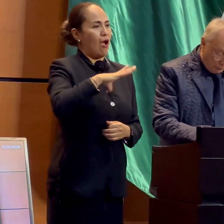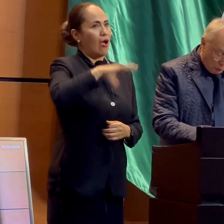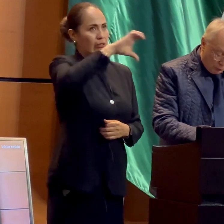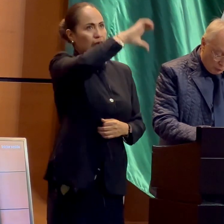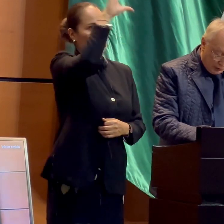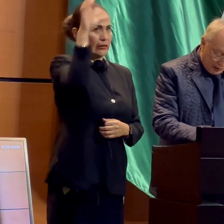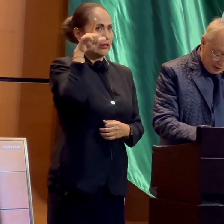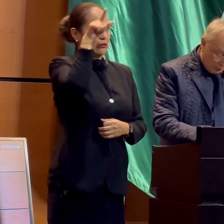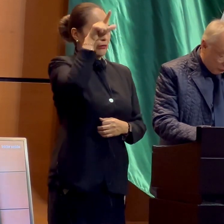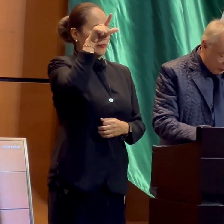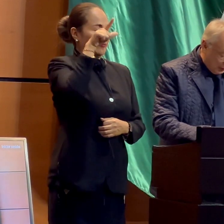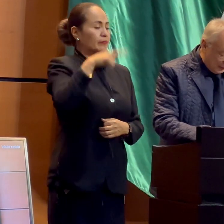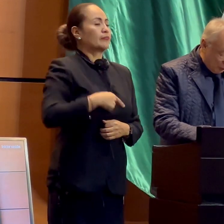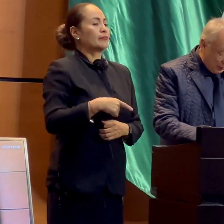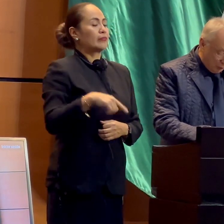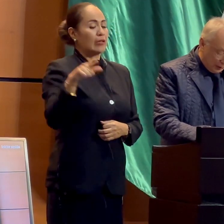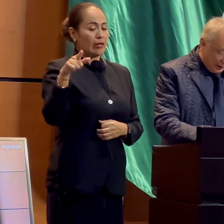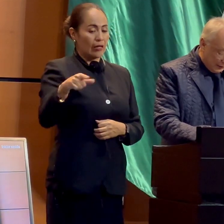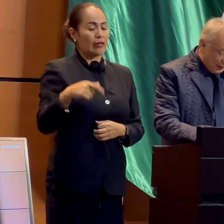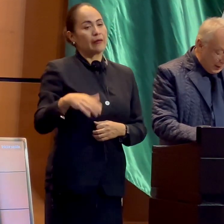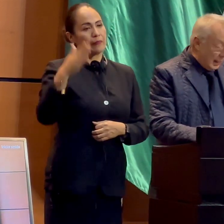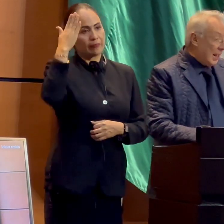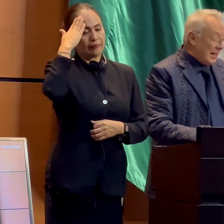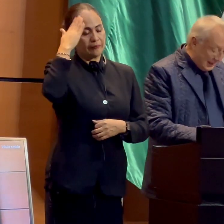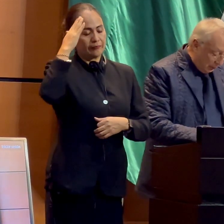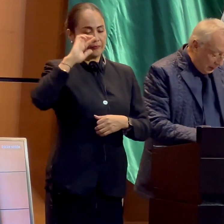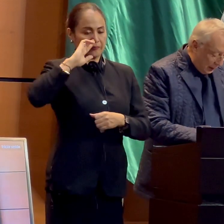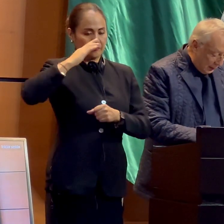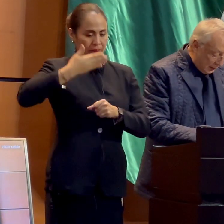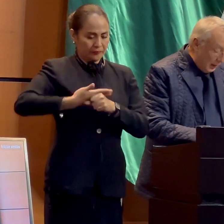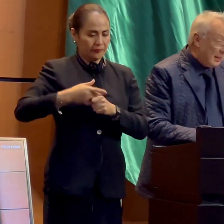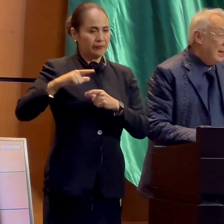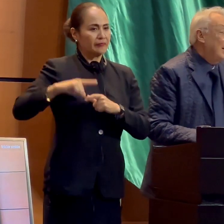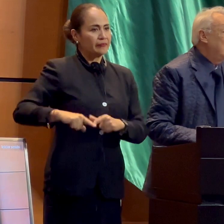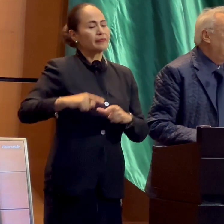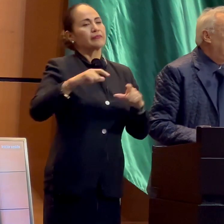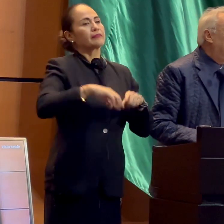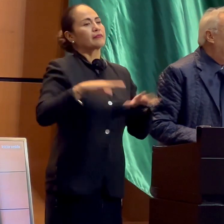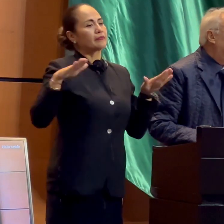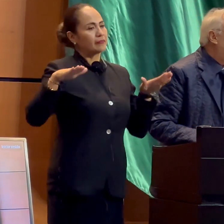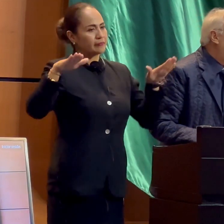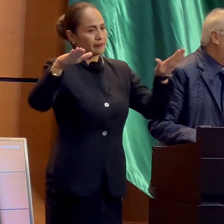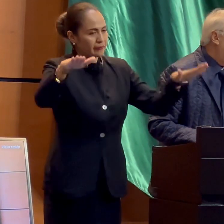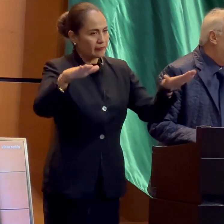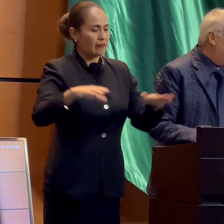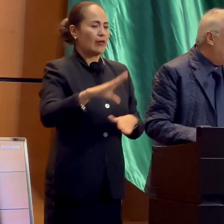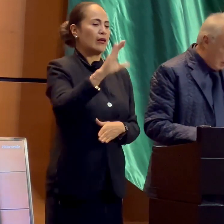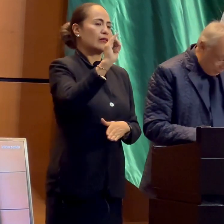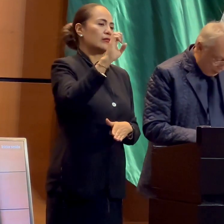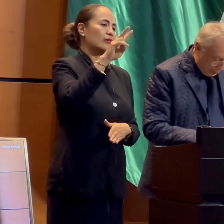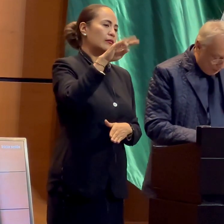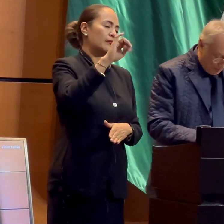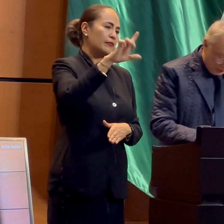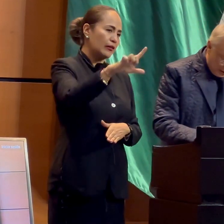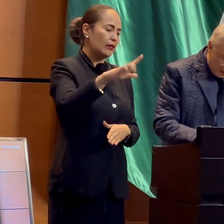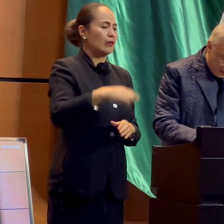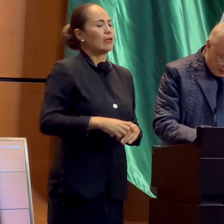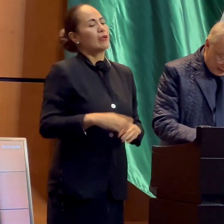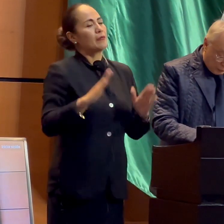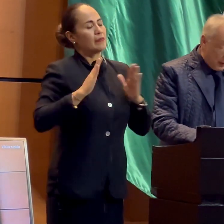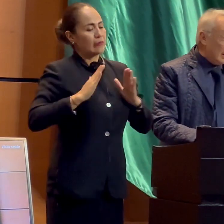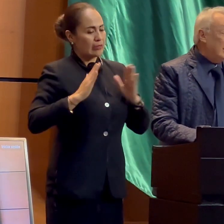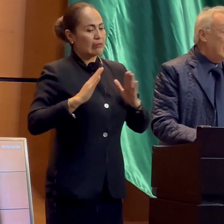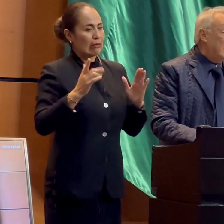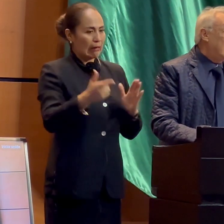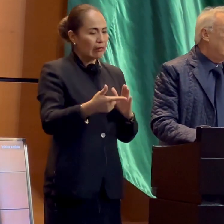aéreo, compromete a las autoridades aeronáuticas, a las civiles y a las militares cuando invade ese espacio aéreo y